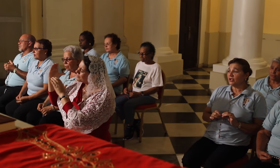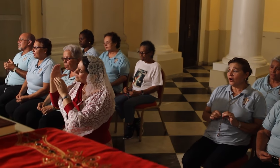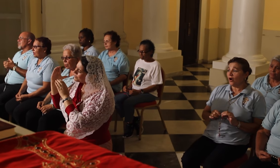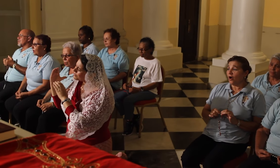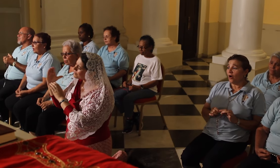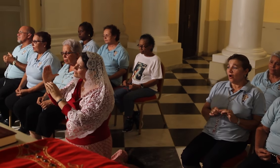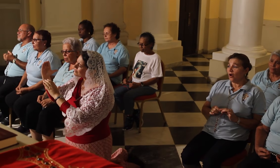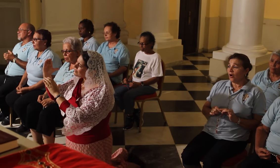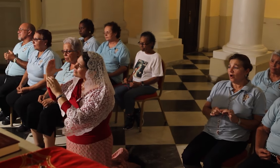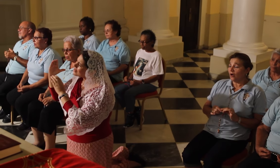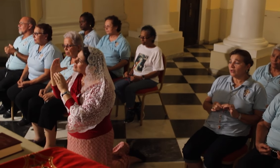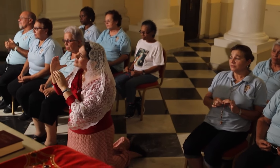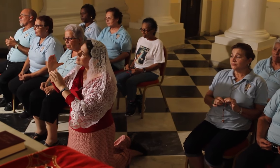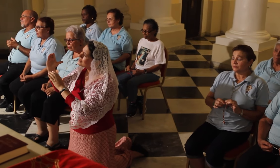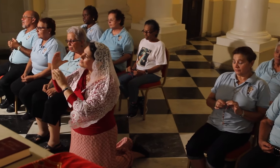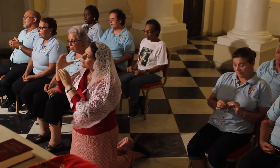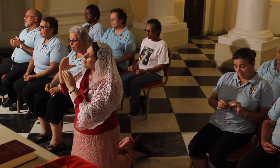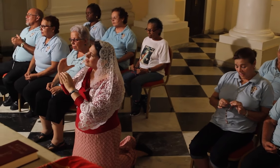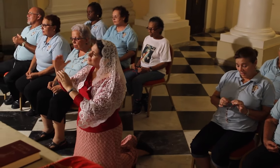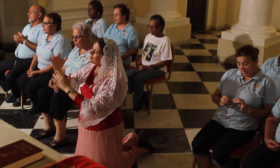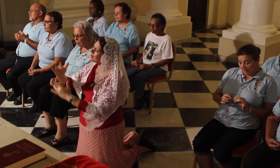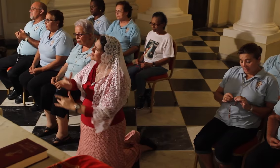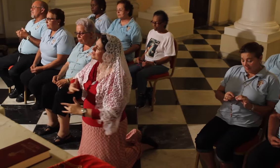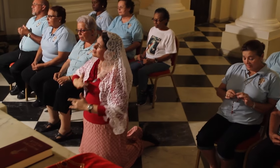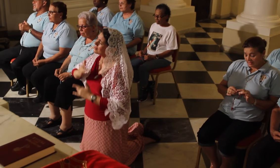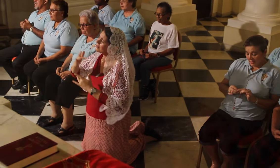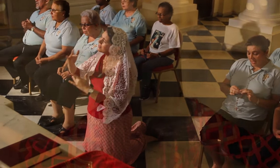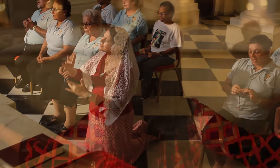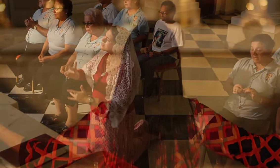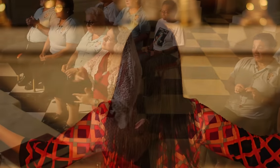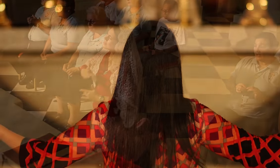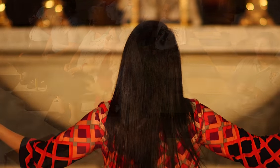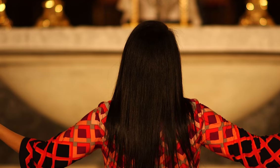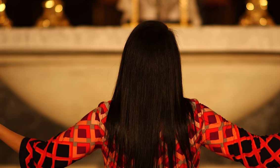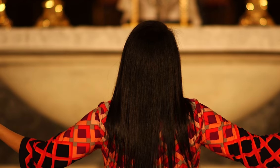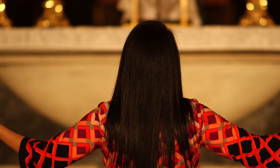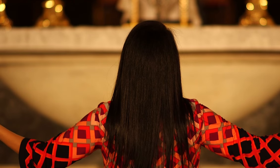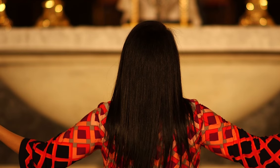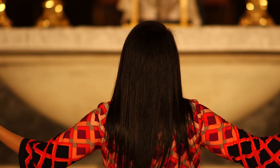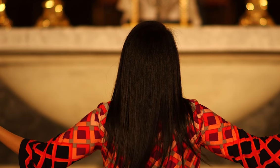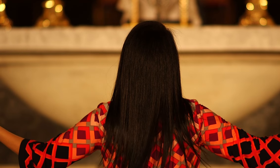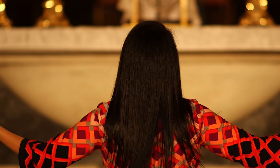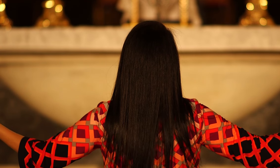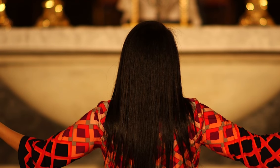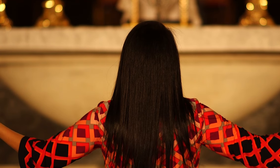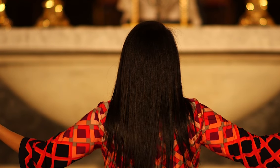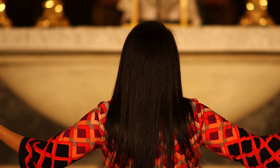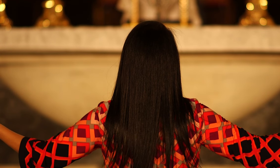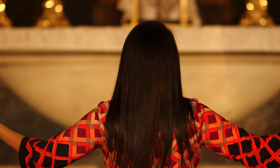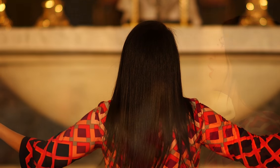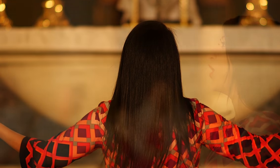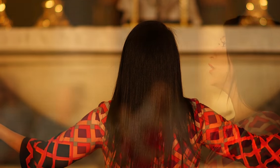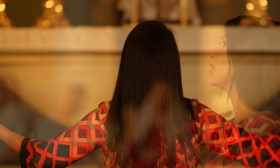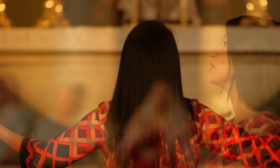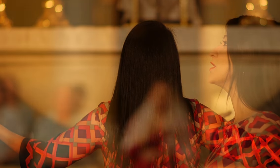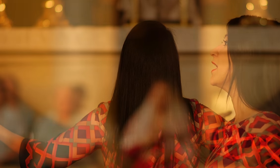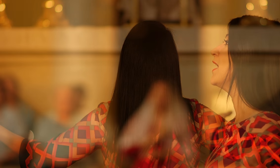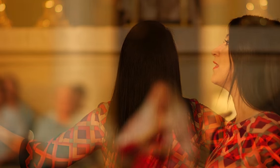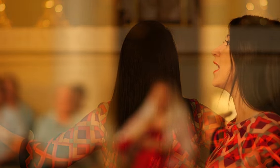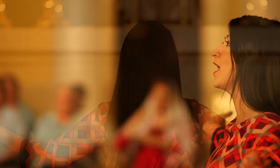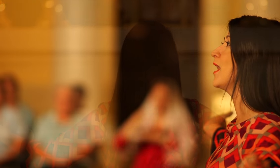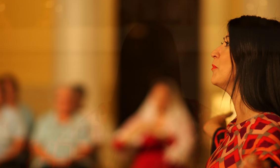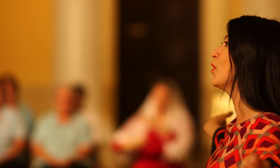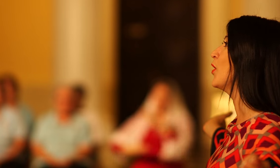pasión, ten misericordia de nosotros